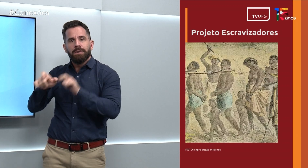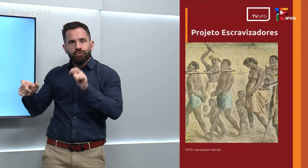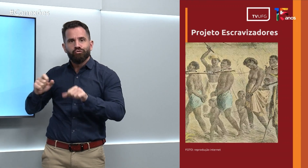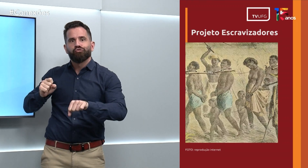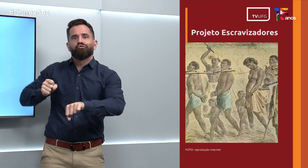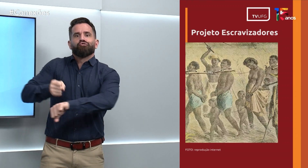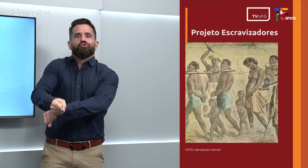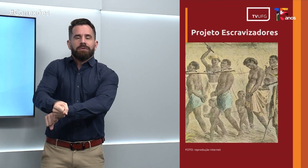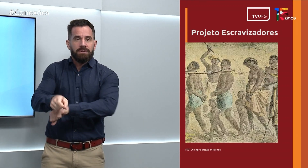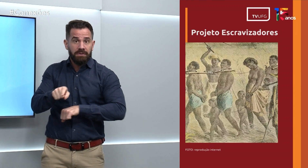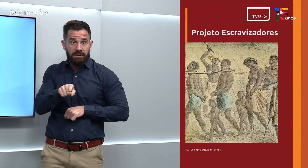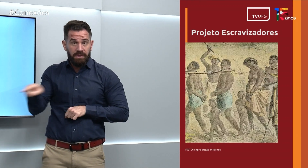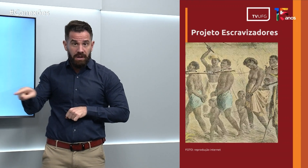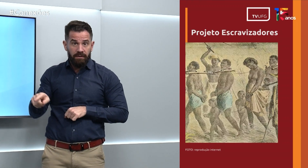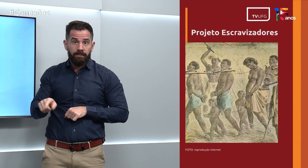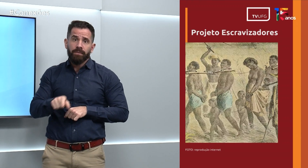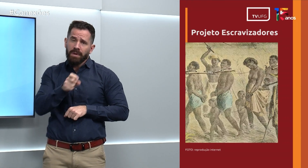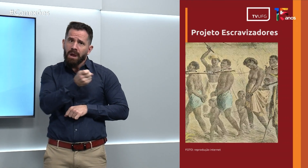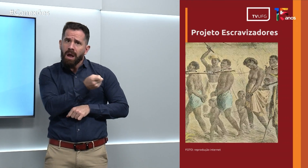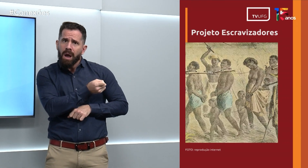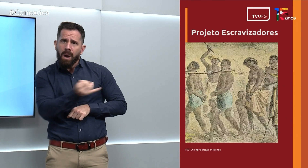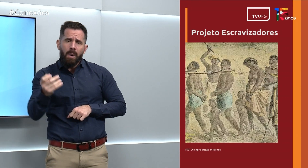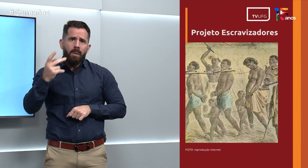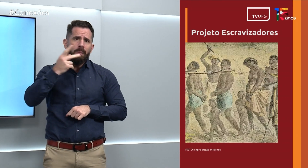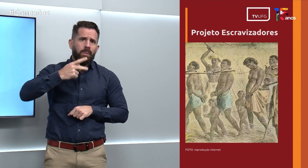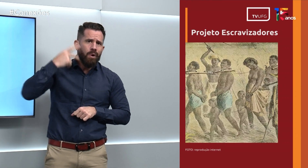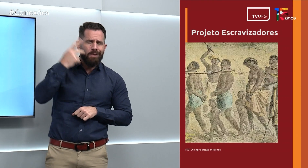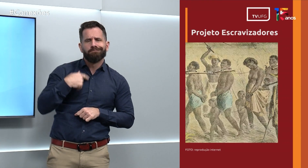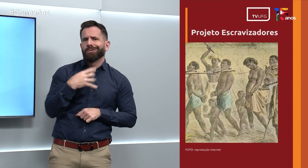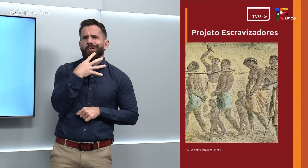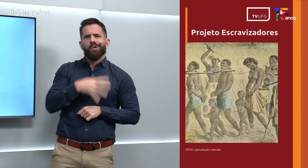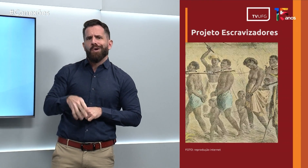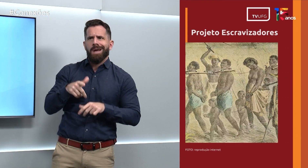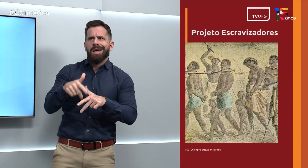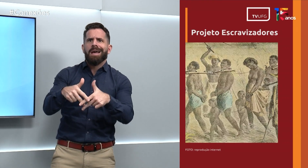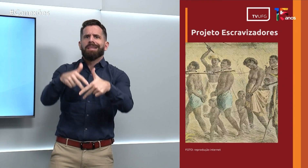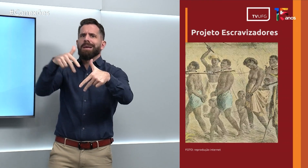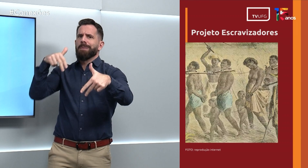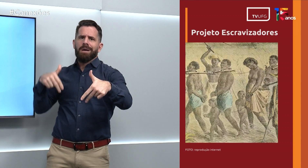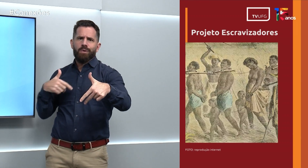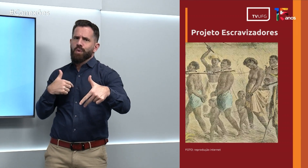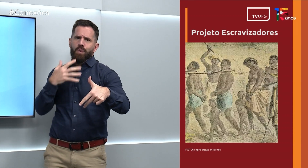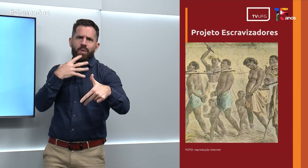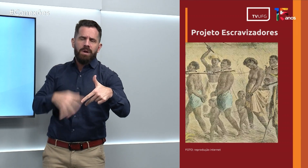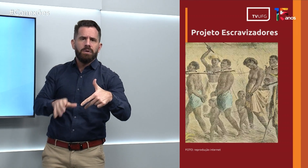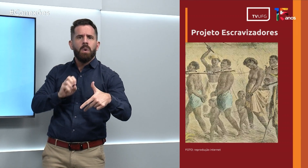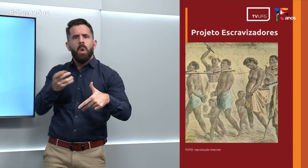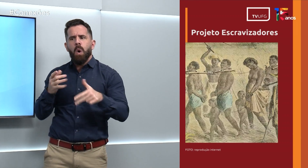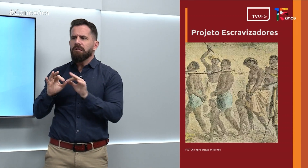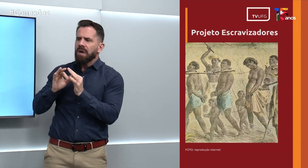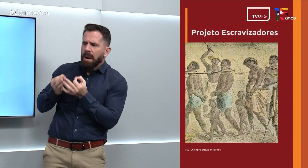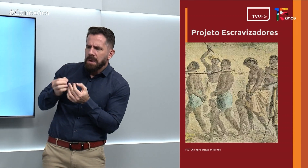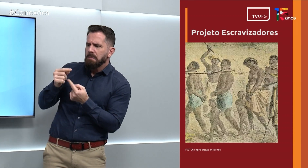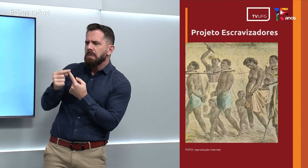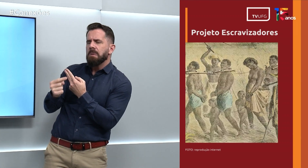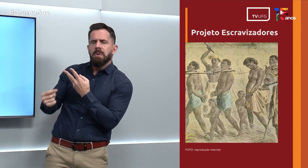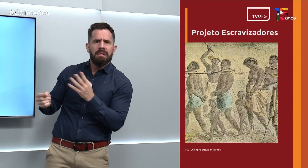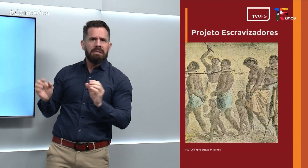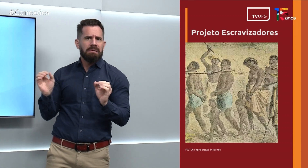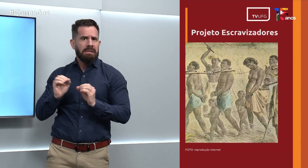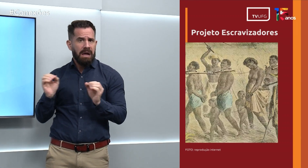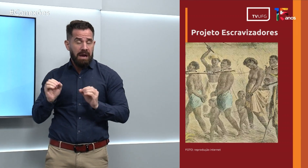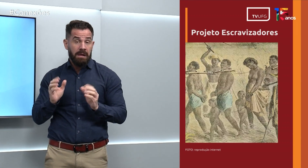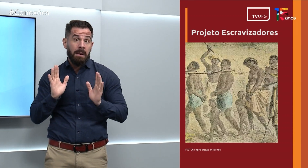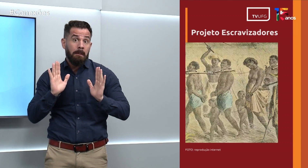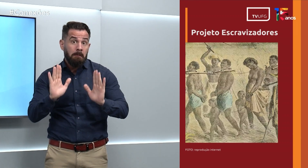escravizadas. Muitos dos políticos sequer conheciam os antepassados ou mantiveram relação próxima com a linhagem. Se